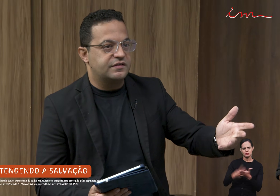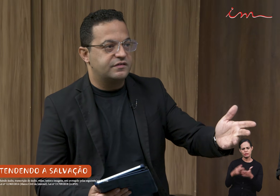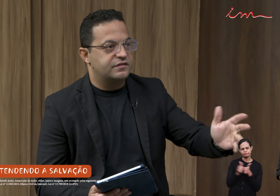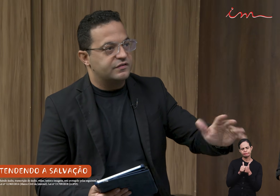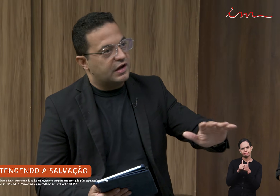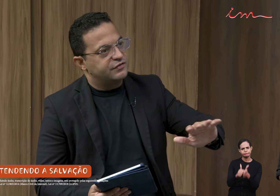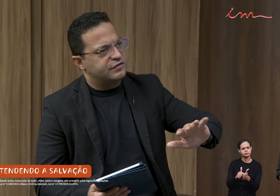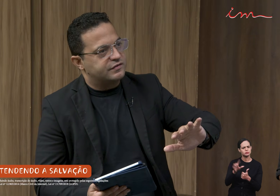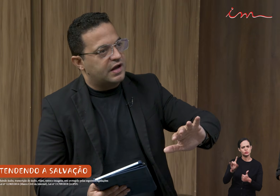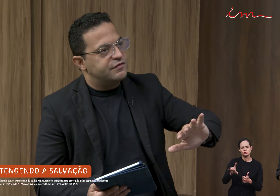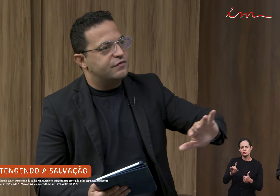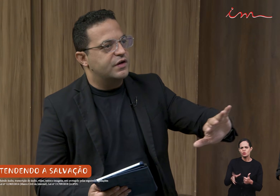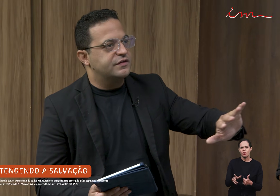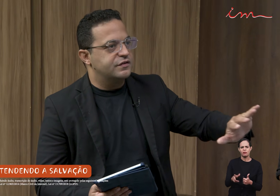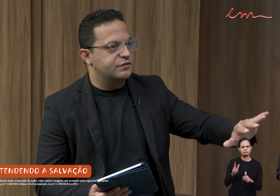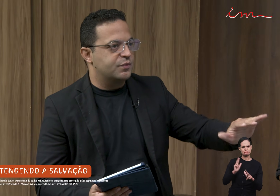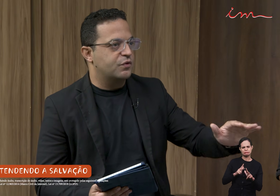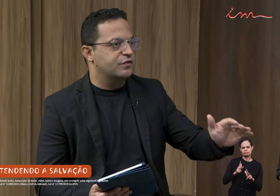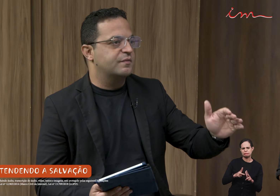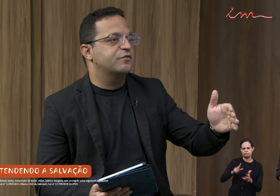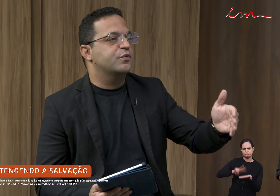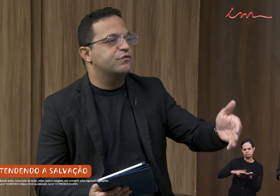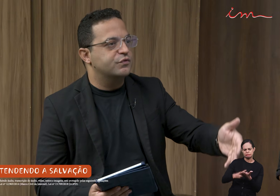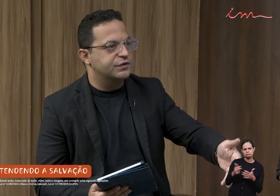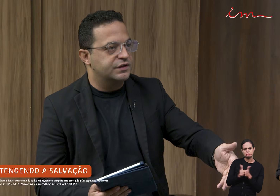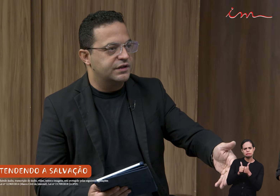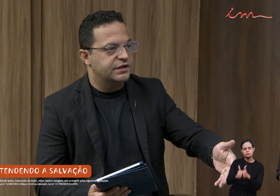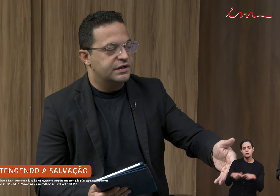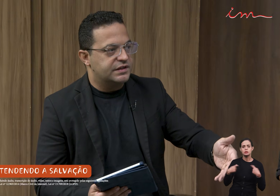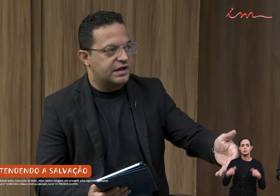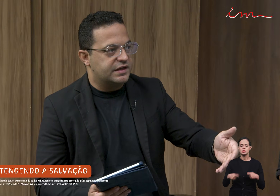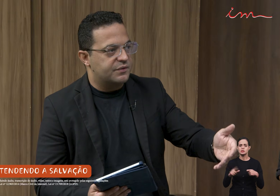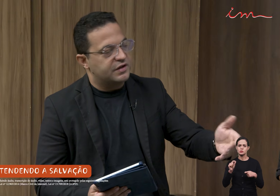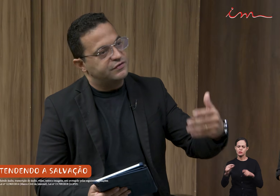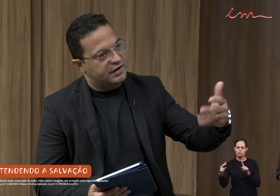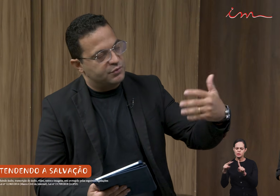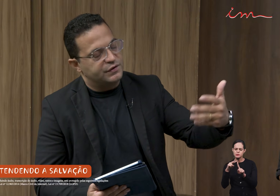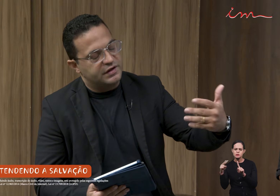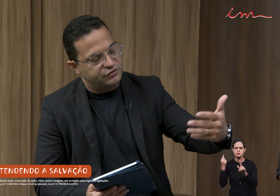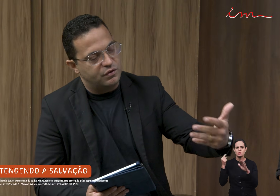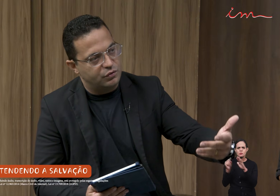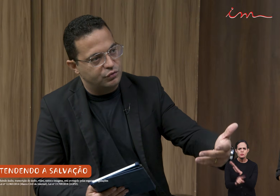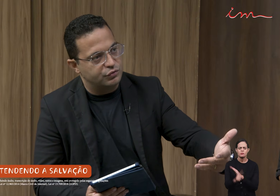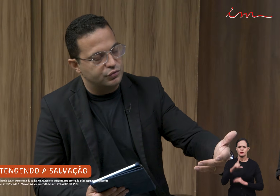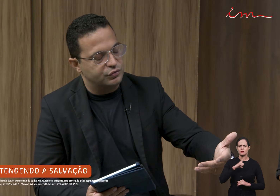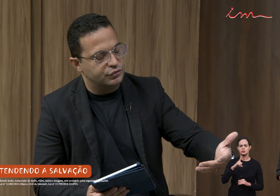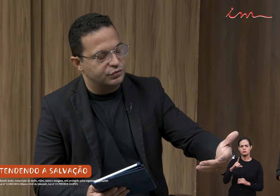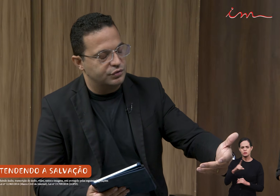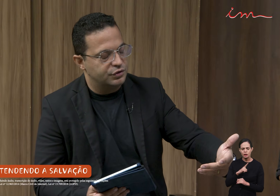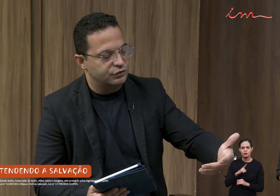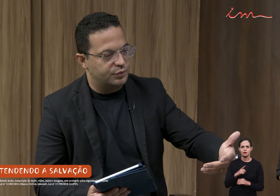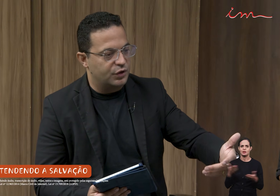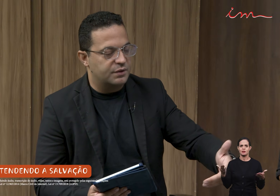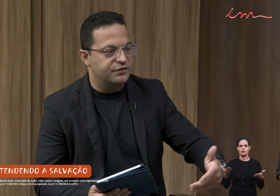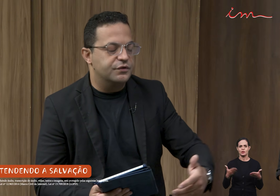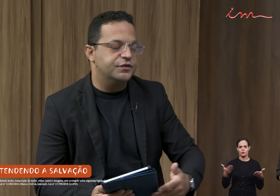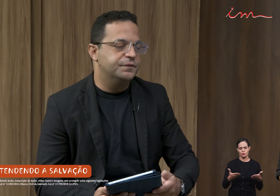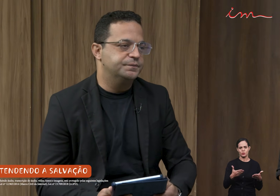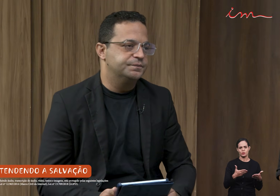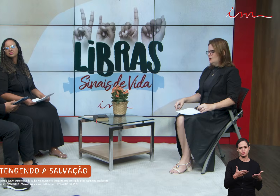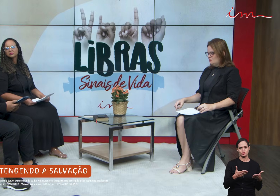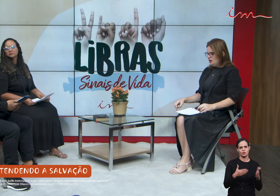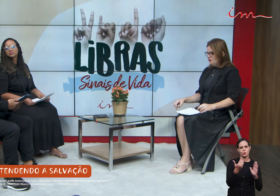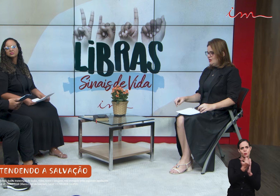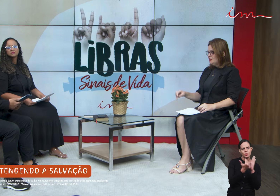gente tem que, às vezes, sair fora disso para uma coisa mais profunda, né? E aí é o que a gente vai abordar isso ao longo do programa de